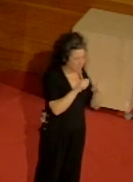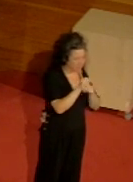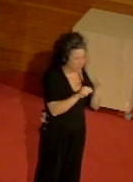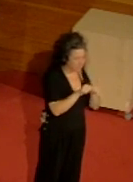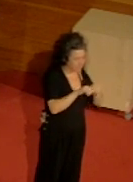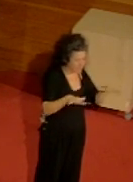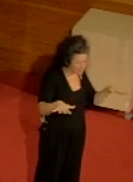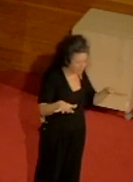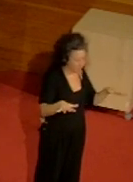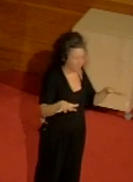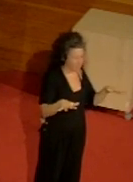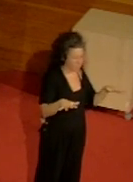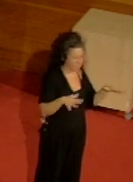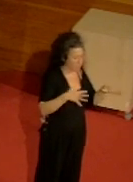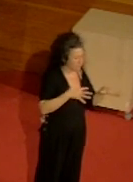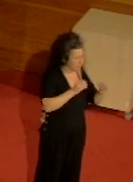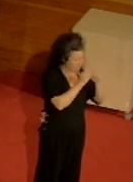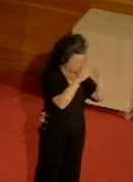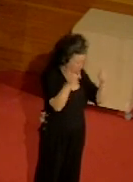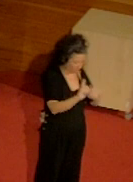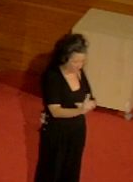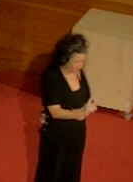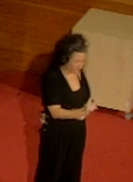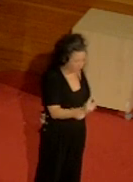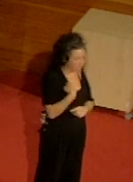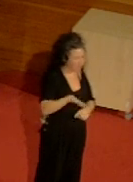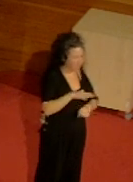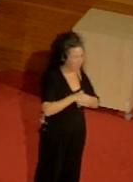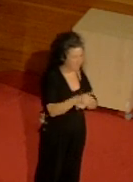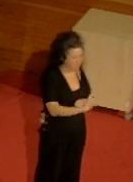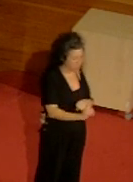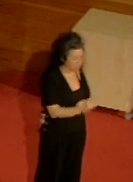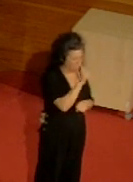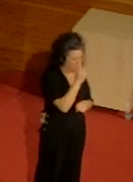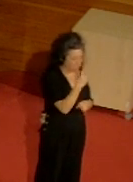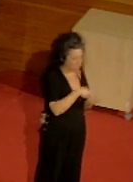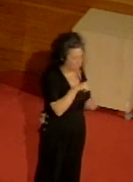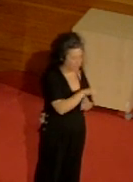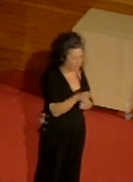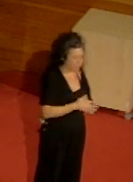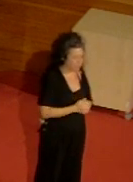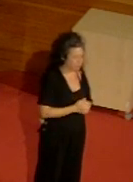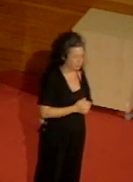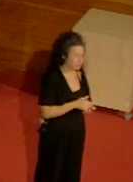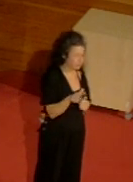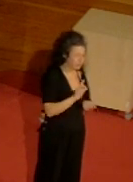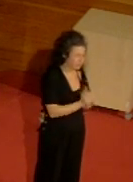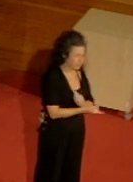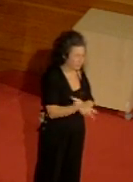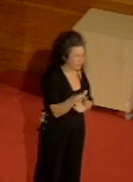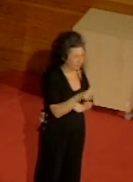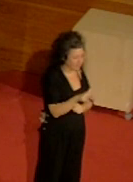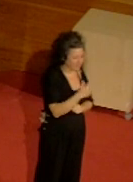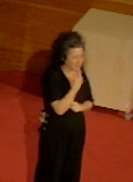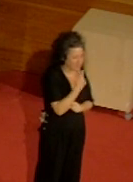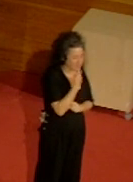ez-fikziozko lana, eta Ya no somos amigos, eleberria 2022. Decía que Agus es autor de No somos refugiados,